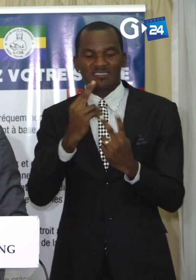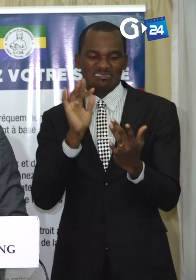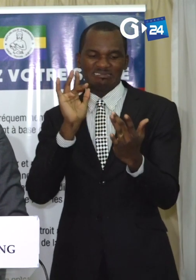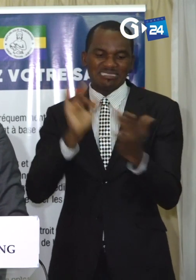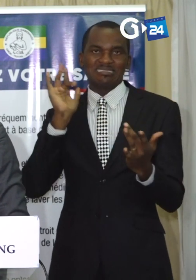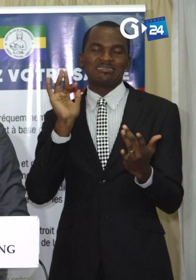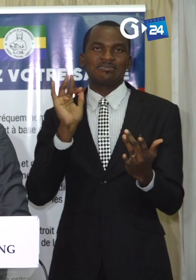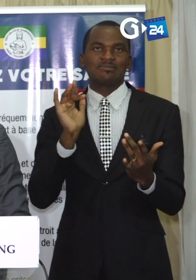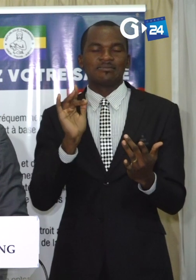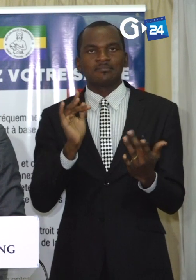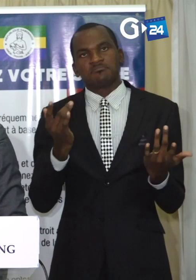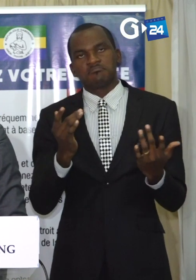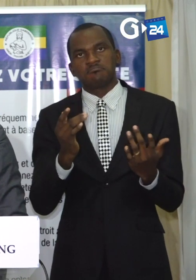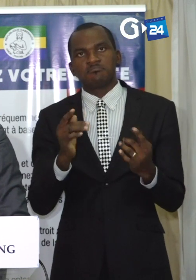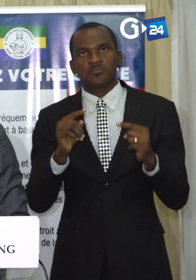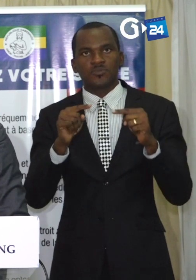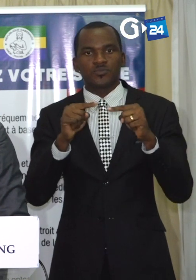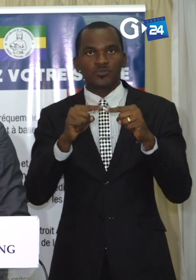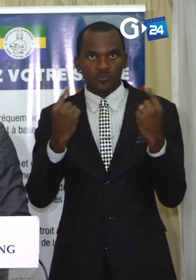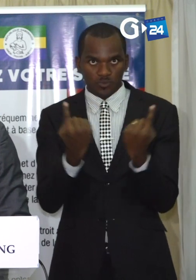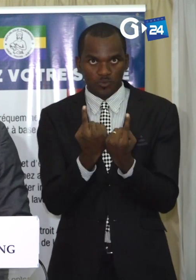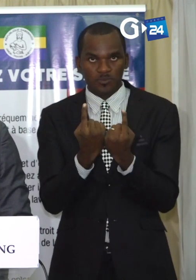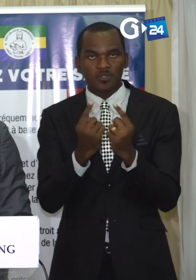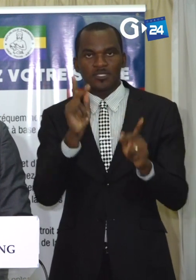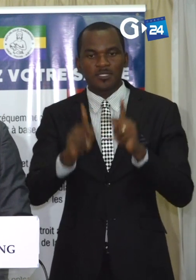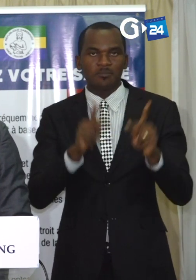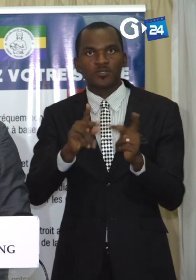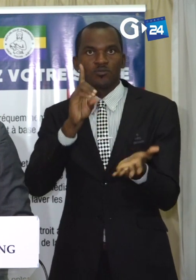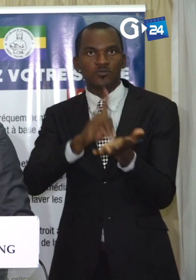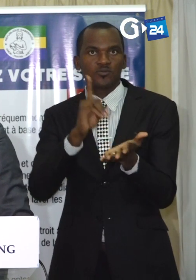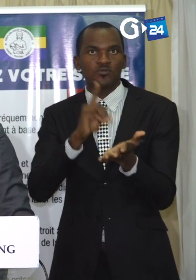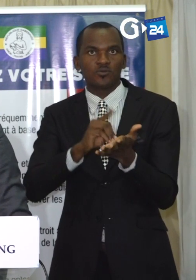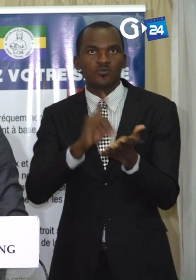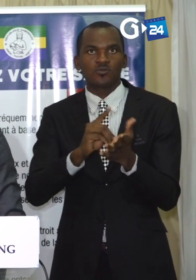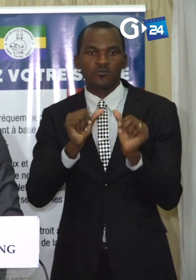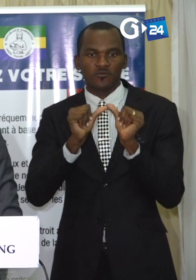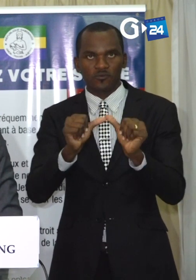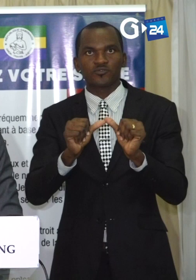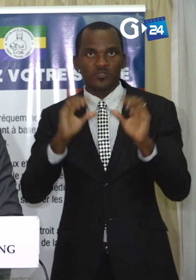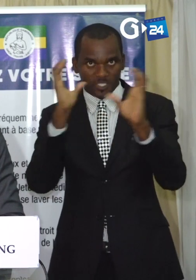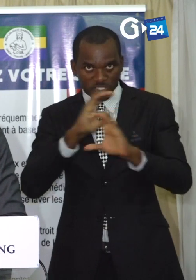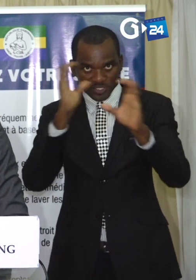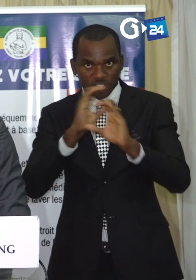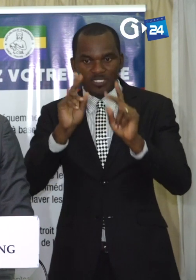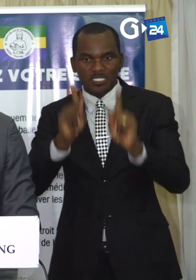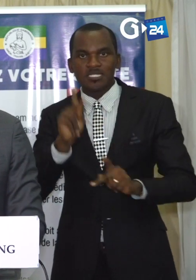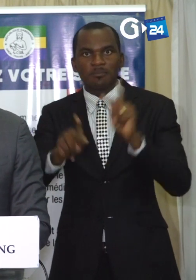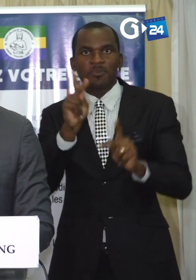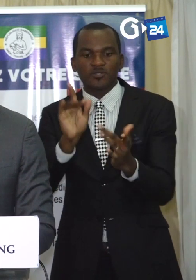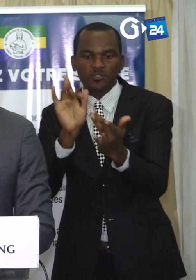contaminé. Les équipes d'investigation sont en cours de recherche des cas